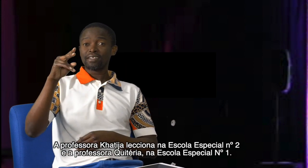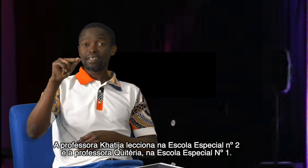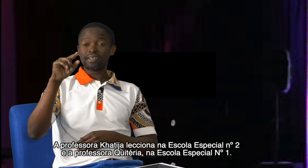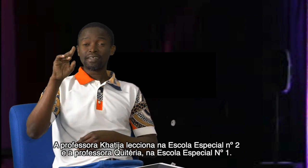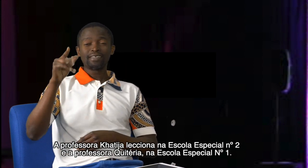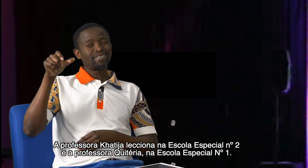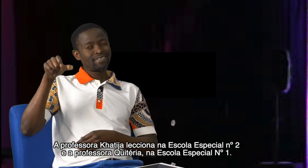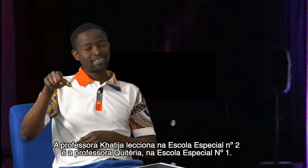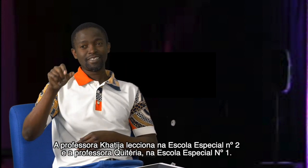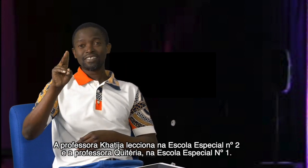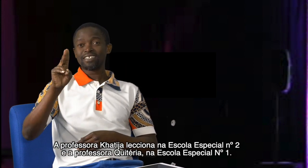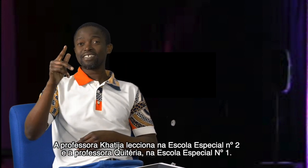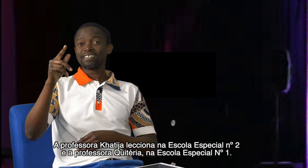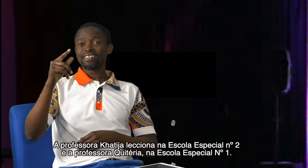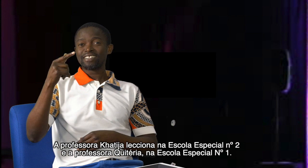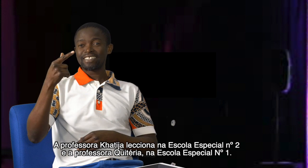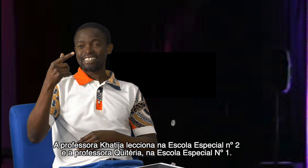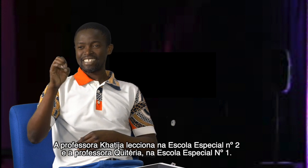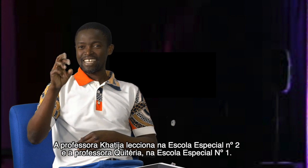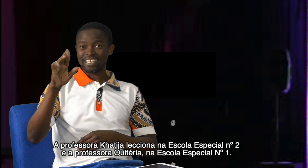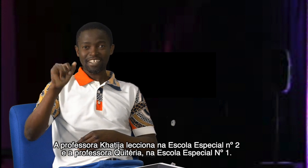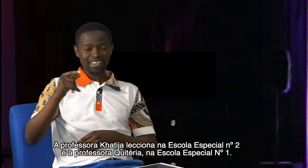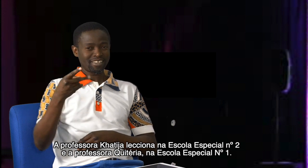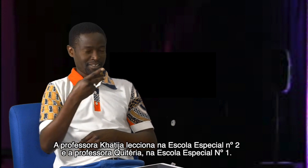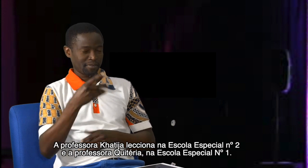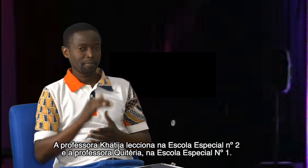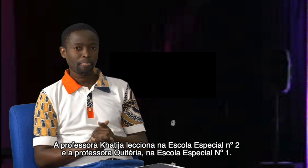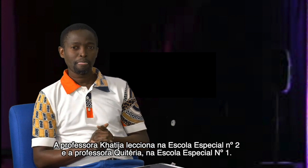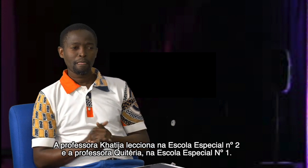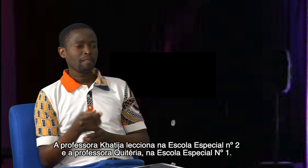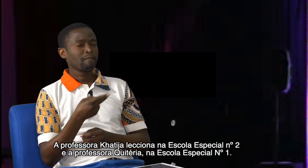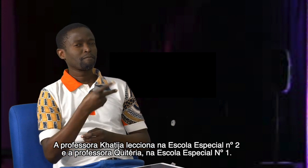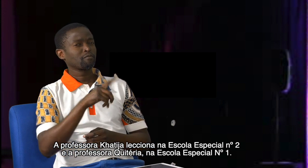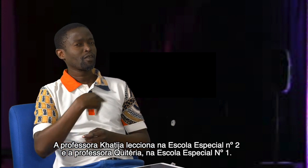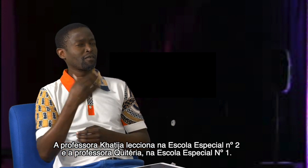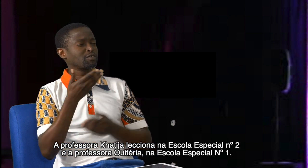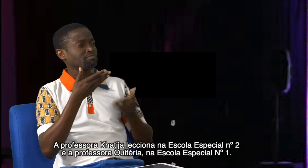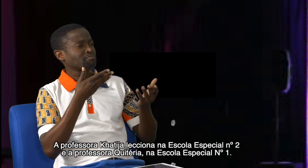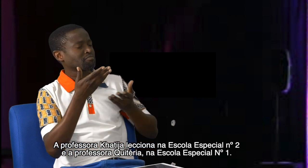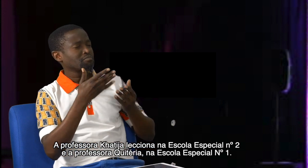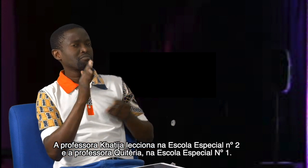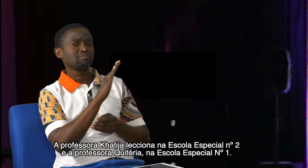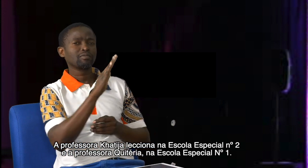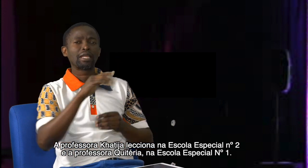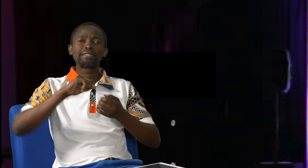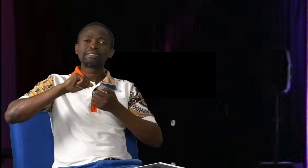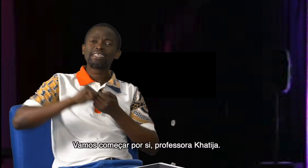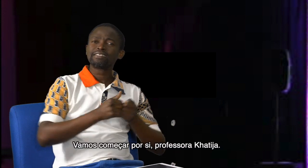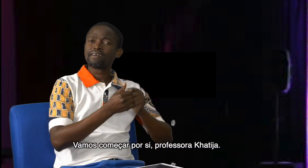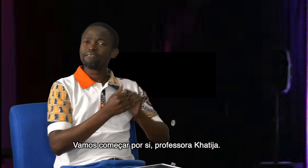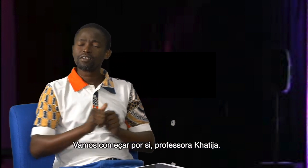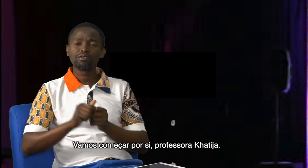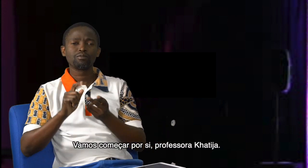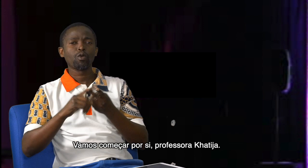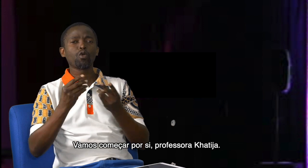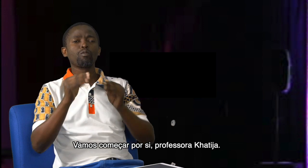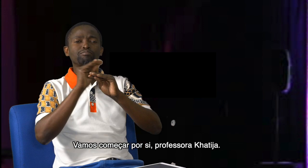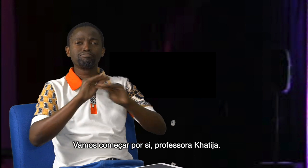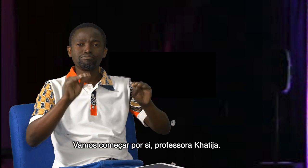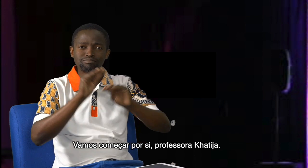2. Ela é a professora Quitéria, que é da Escola Especial número 1. Vamos começar por si,